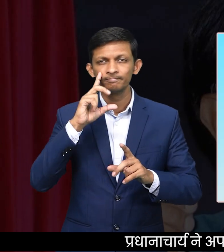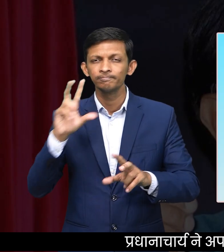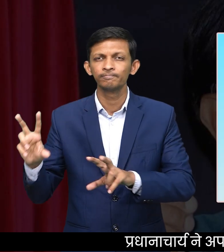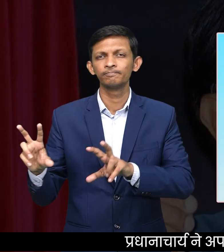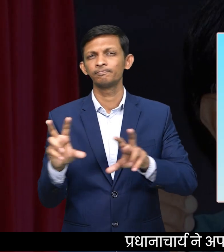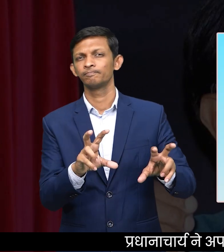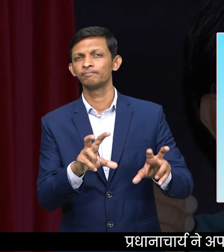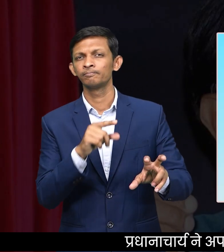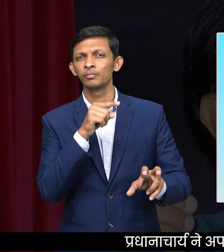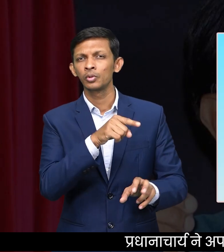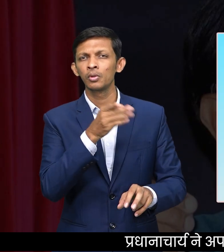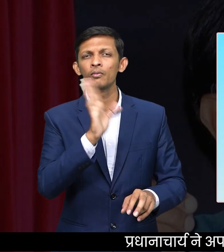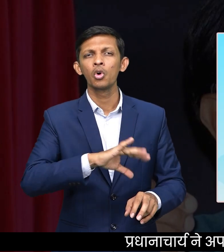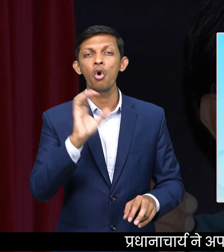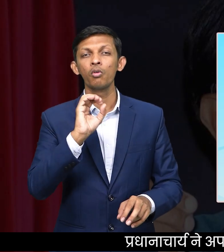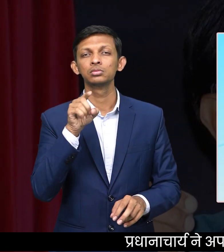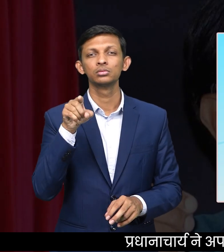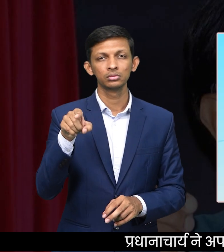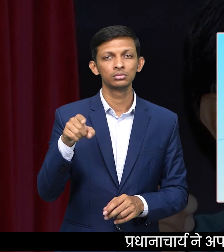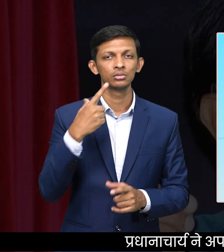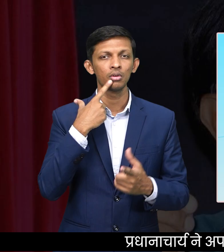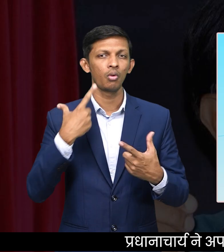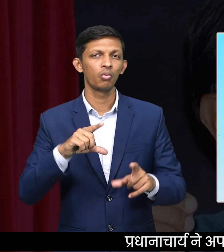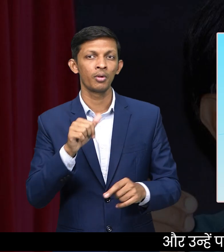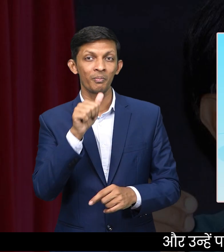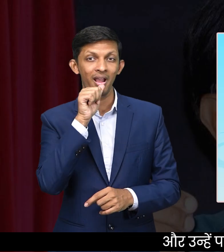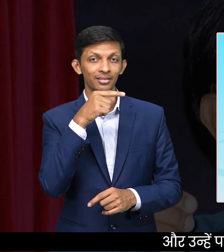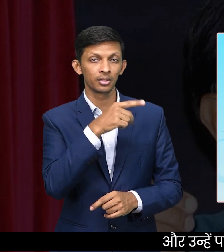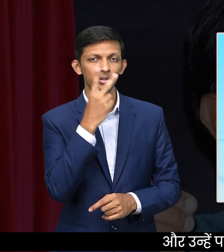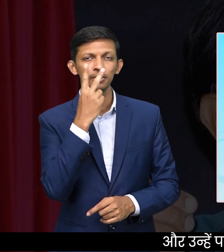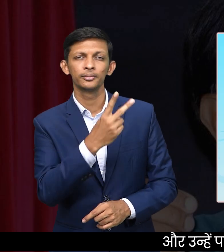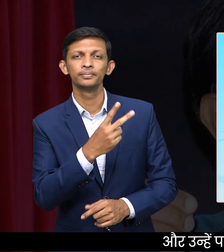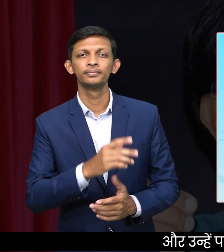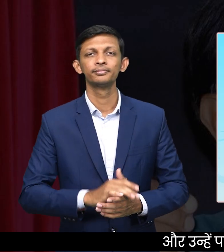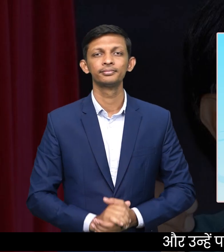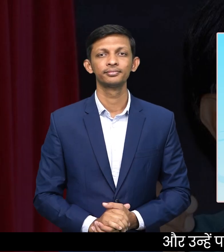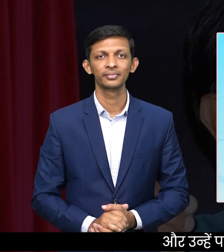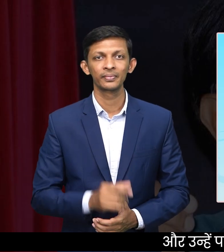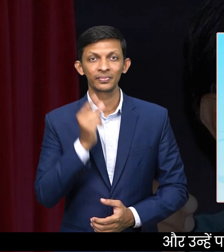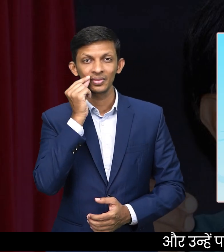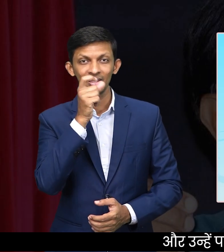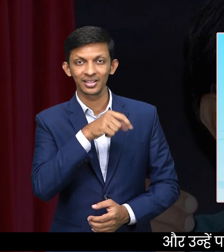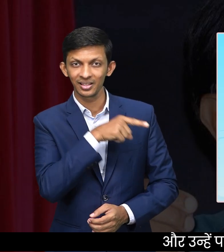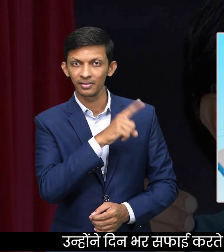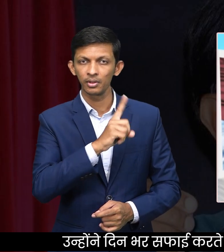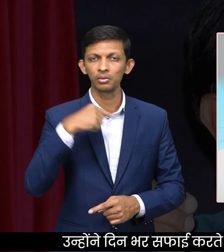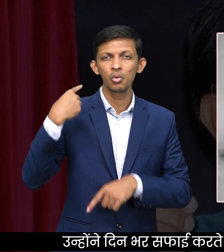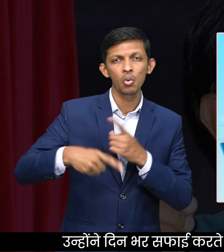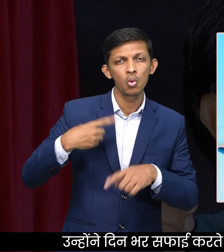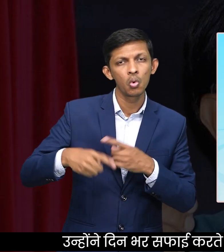प्रधानाचार्य ने अपने कार्यालय से उनकी निगरानी की और उन्हें पानी पीने तक की अनुमति दी। उन्होंने